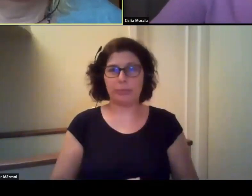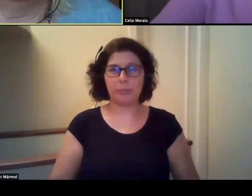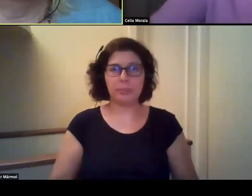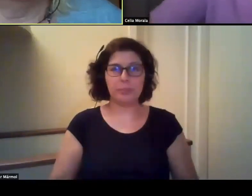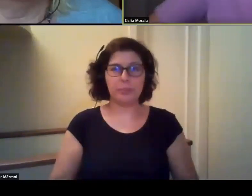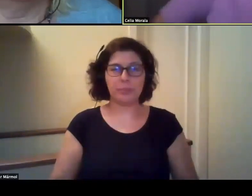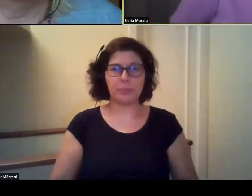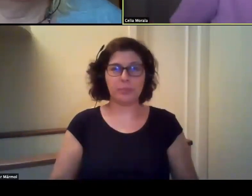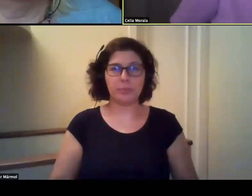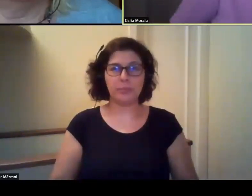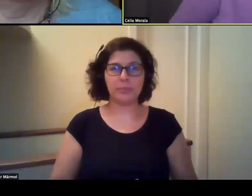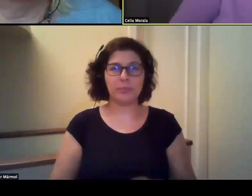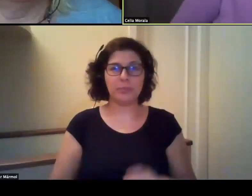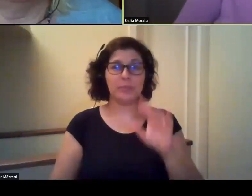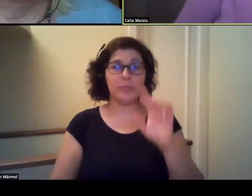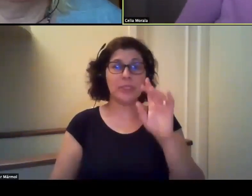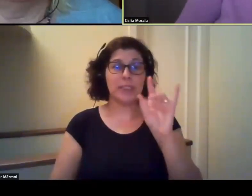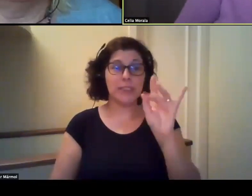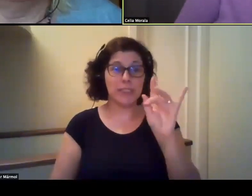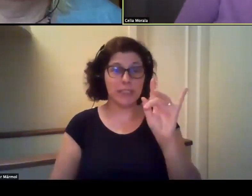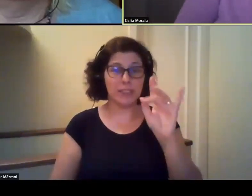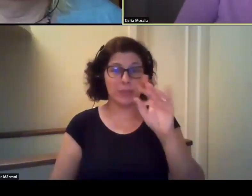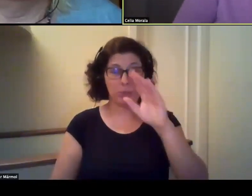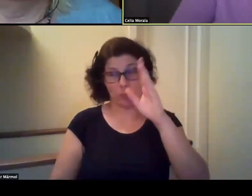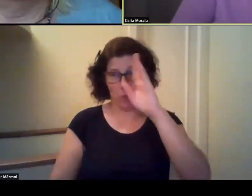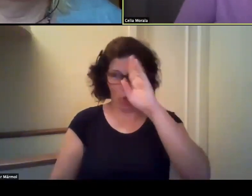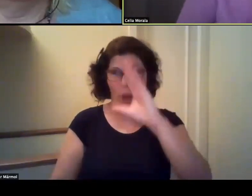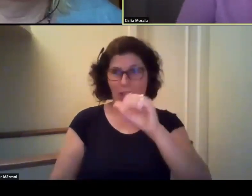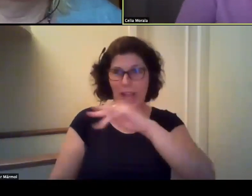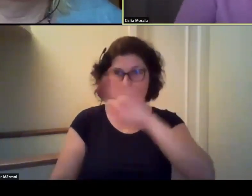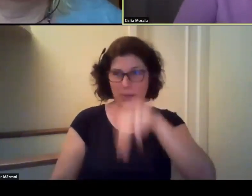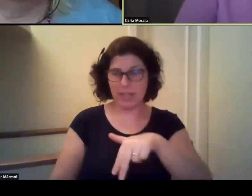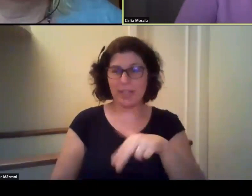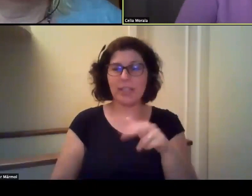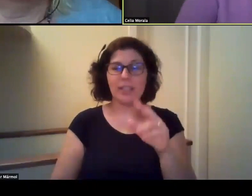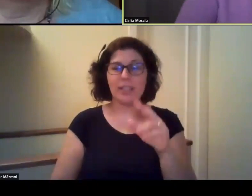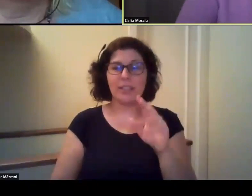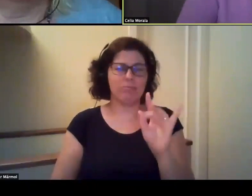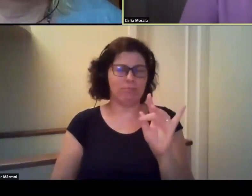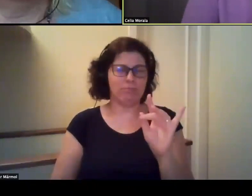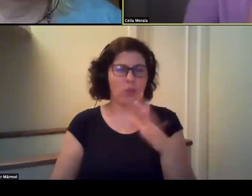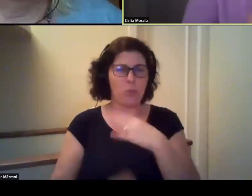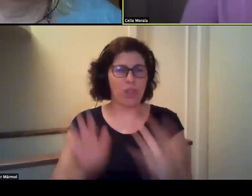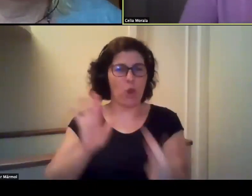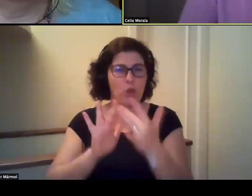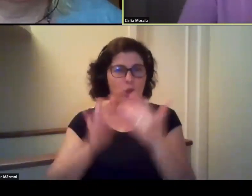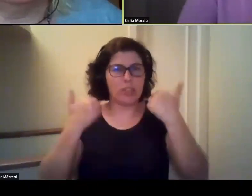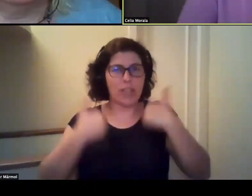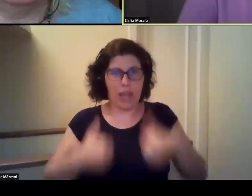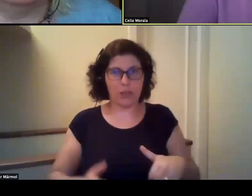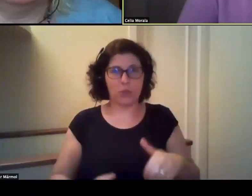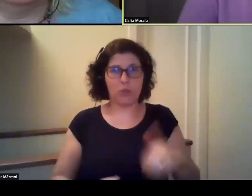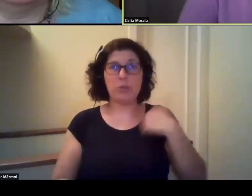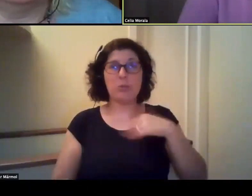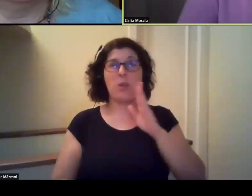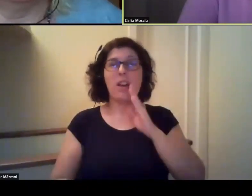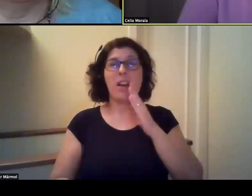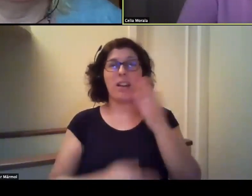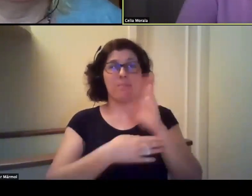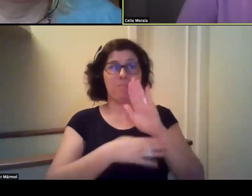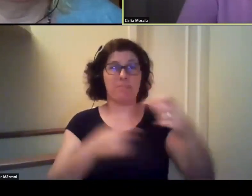Sí, bueno, hola Carmen. Por supuesto puedes ponerte en contacto conmigo a través del mail que te